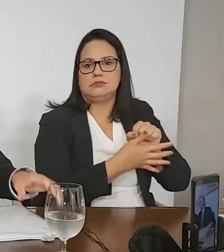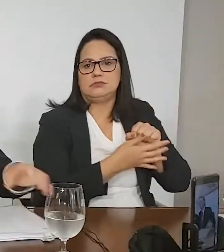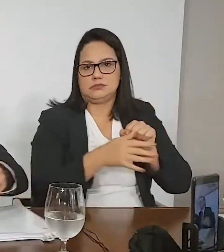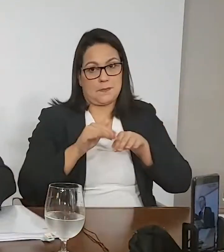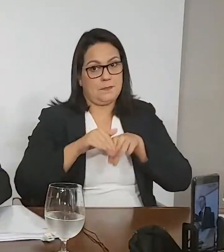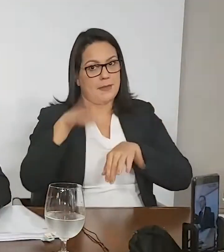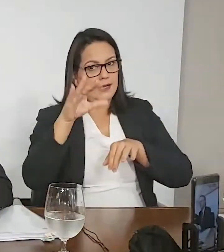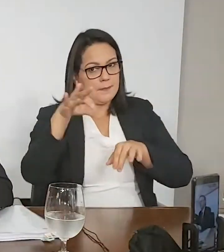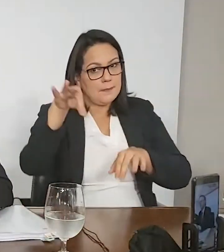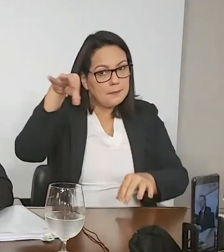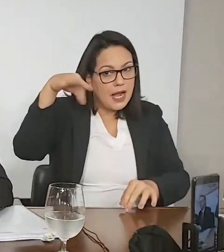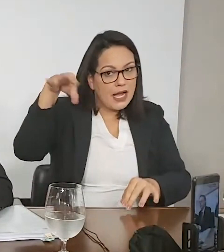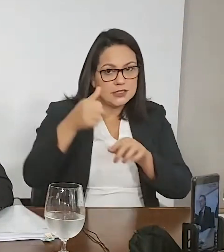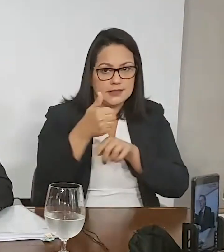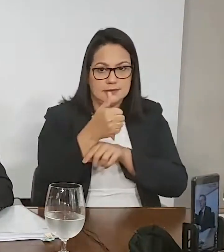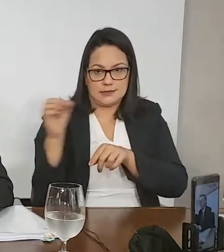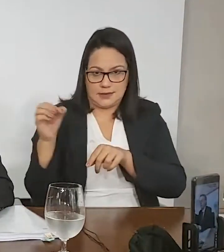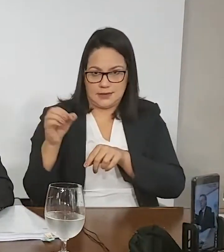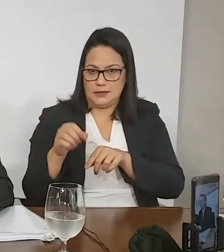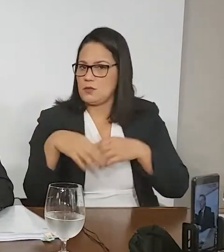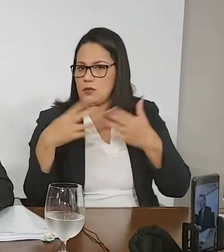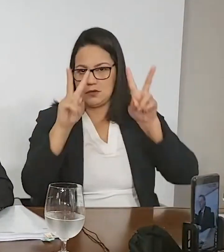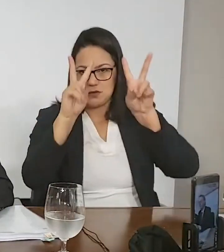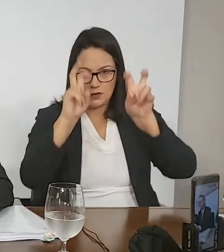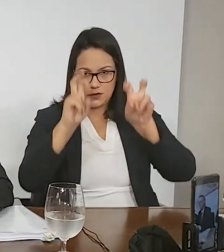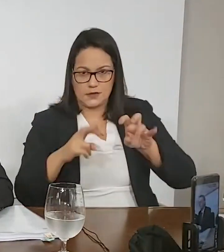páginas: este critério